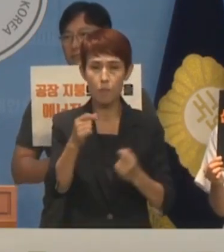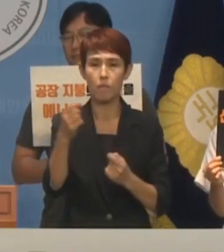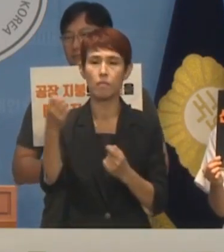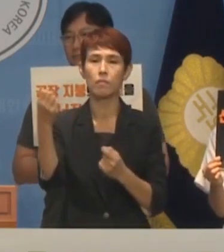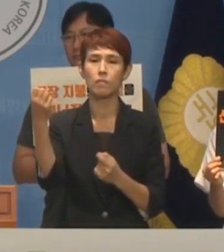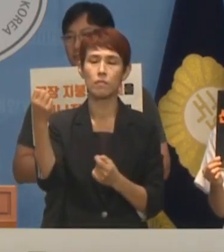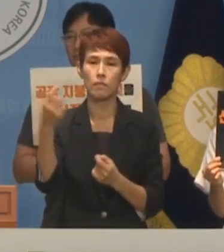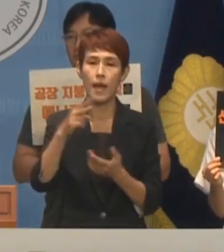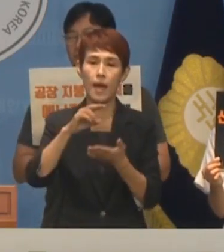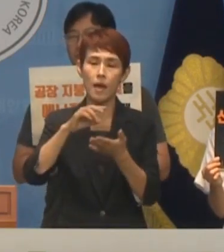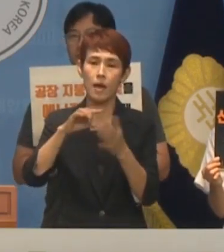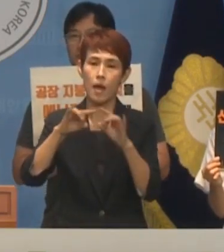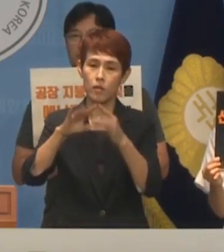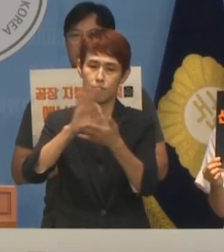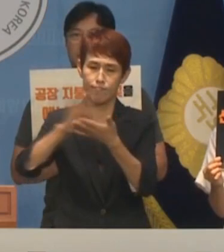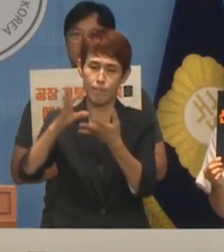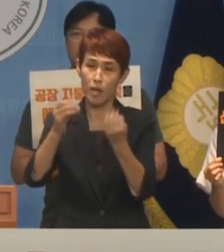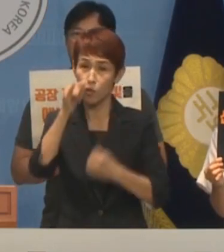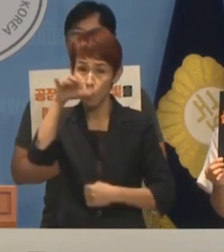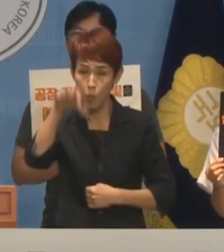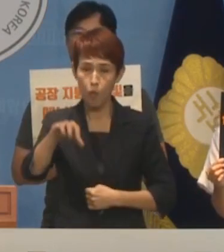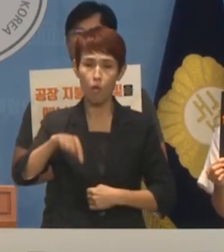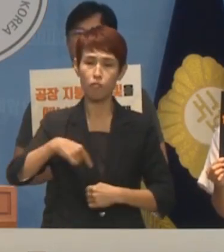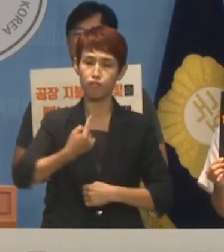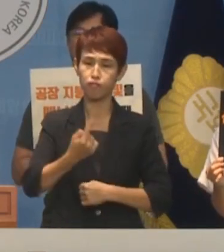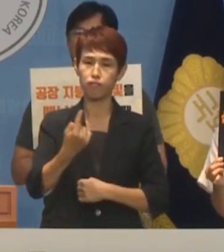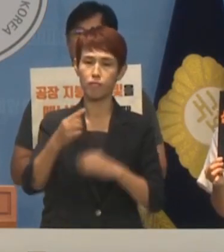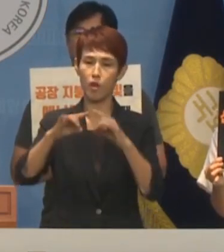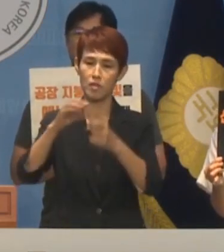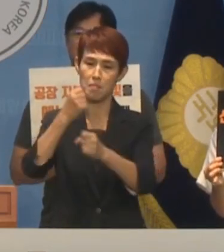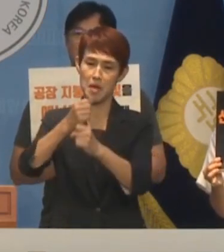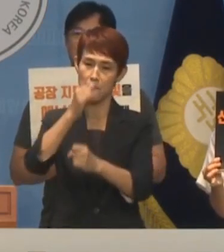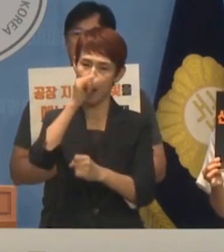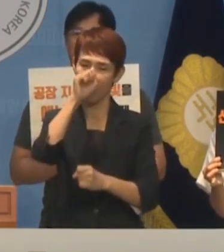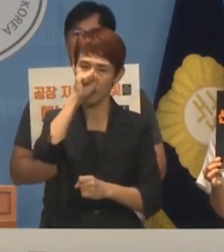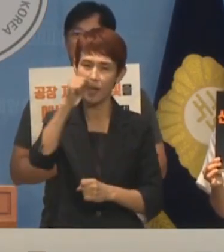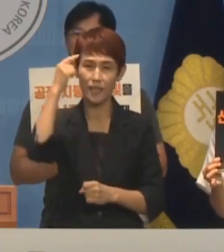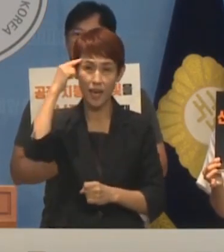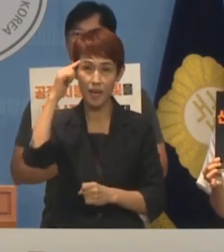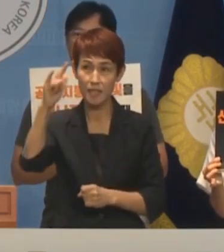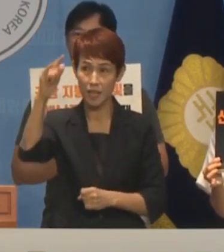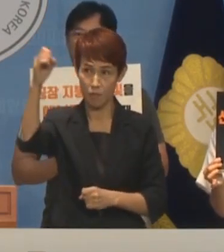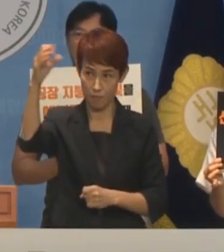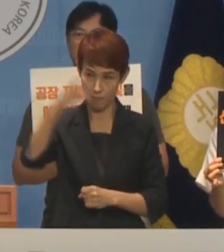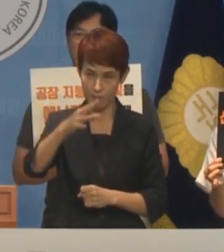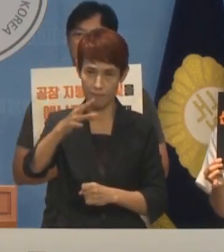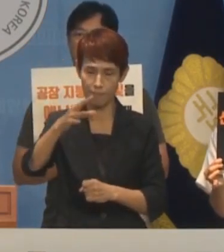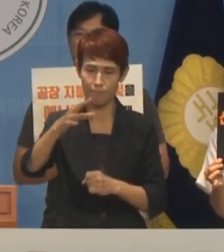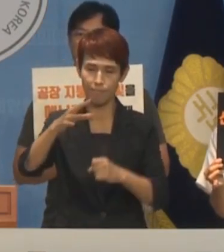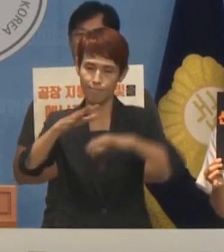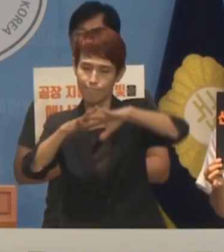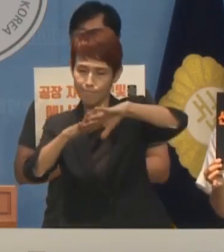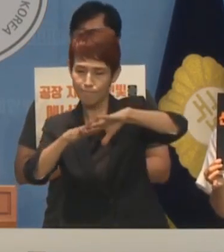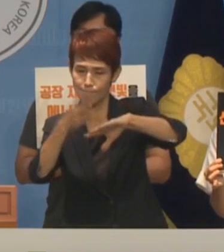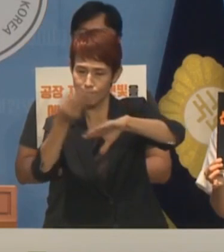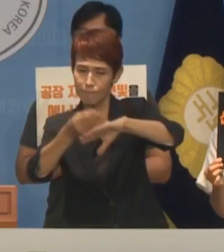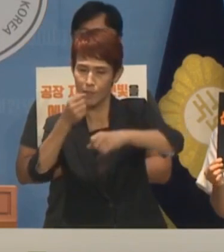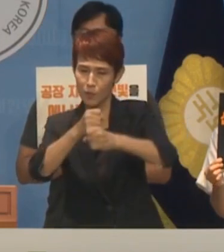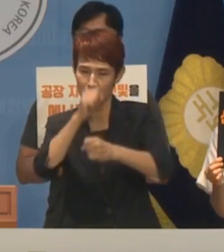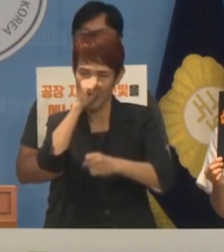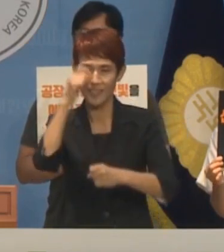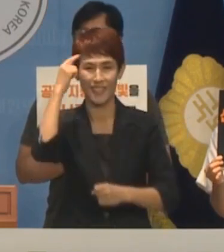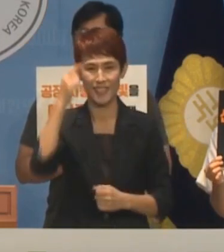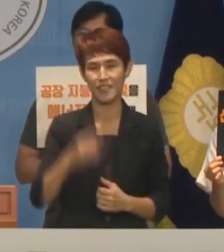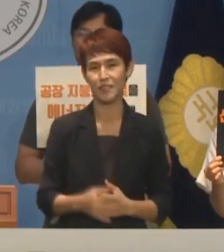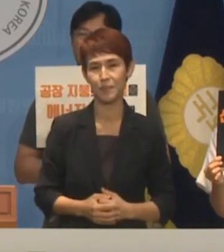경우에 스스로 에너지를 생산할 수 있도록 하는 게 바람직하지 않냐는 생각에서 출발했습니다. 저희가 앞서 이제